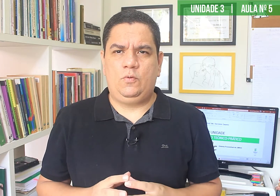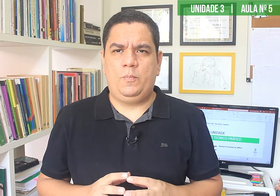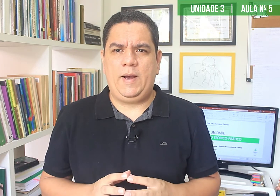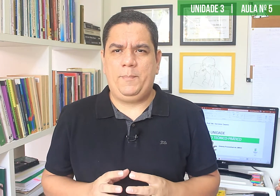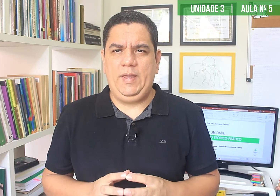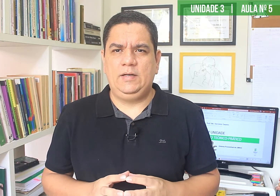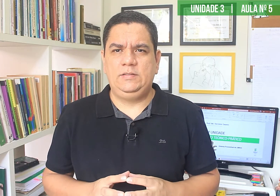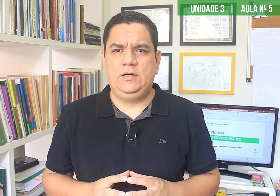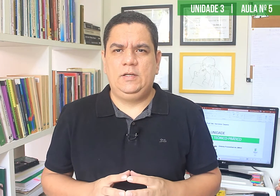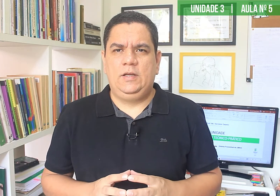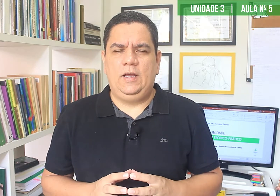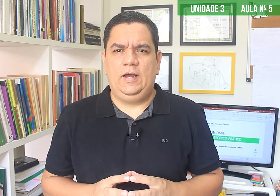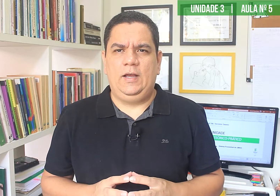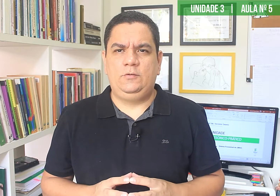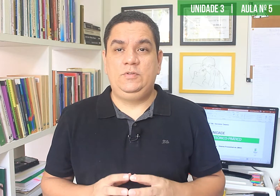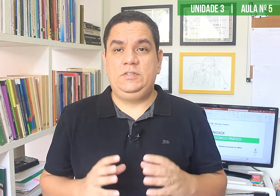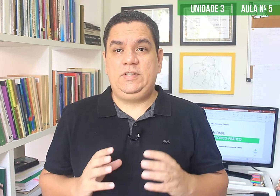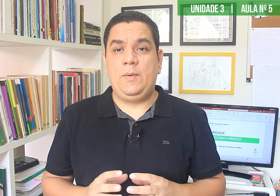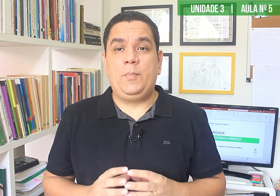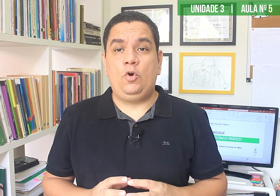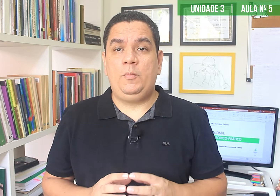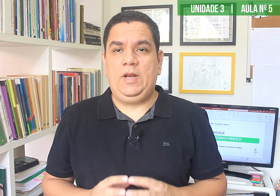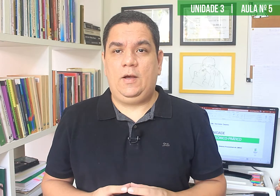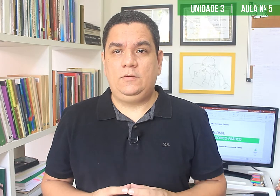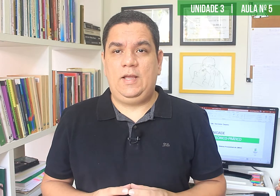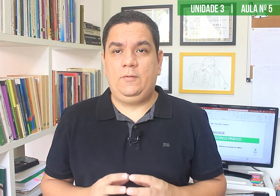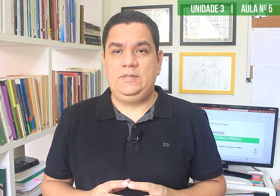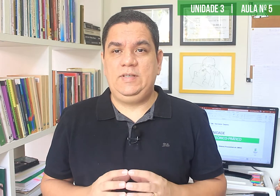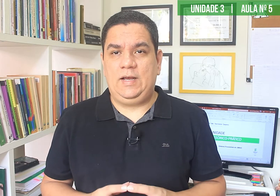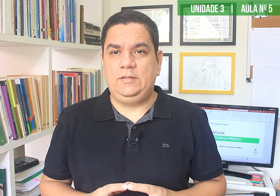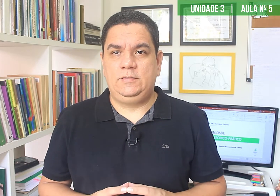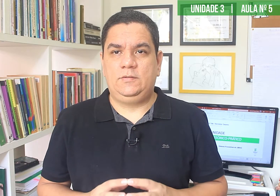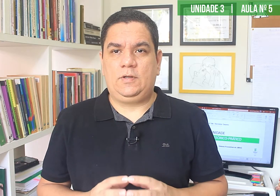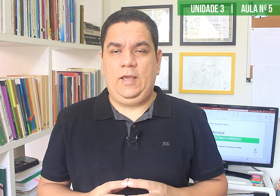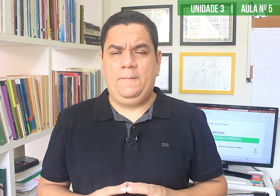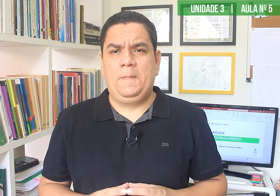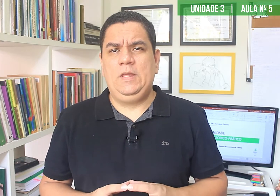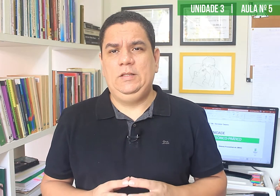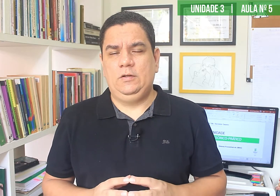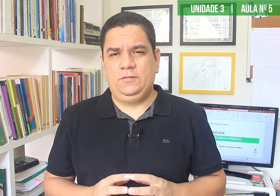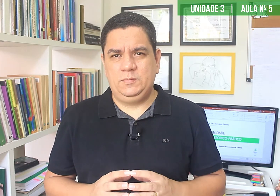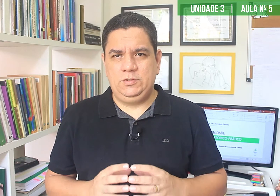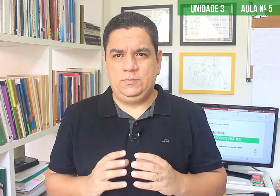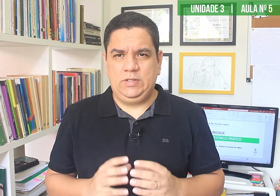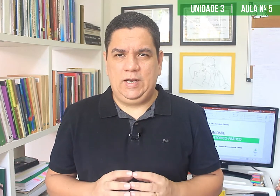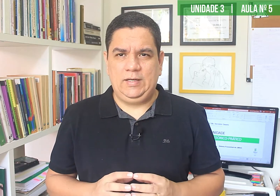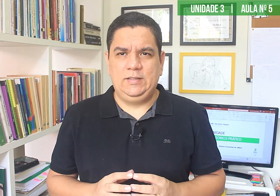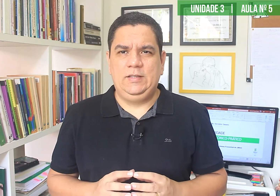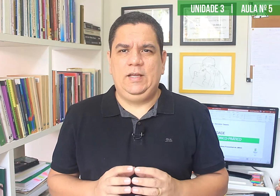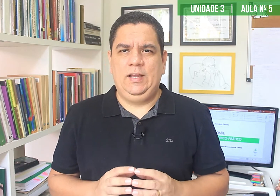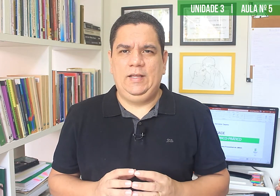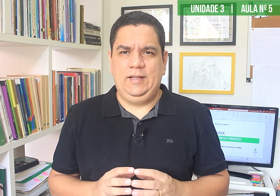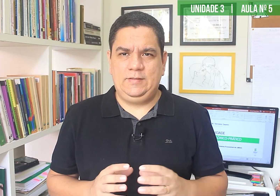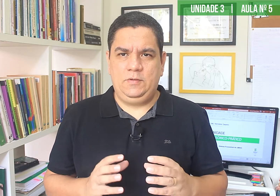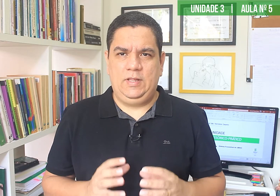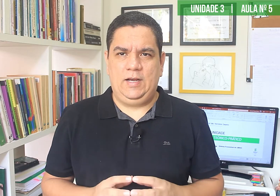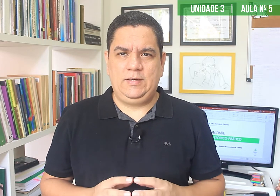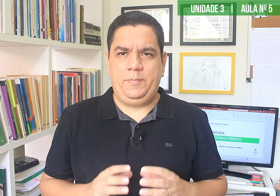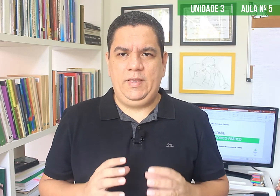ocupar apenas do sistema pronominal da língua de sinais, ok? Então nós vamos estudar nessa unidade apenas